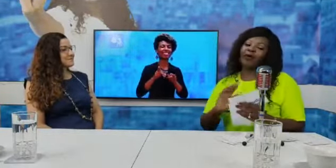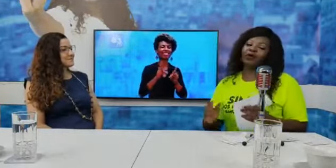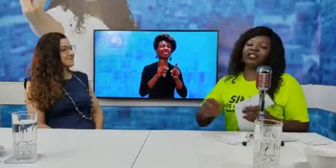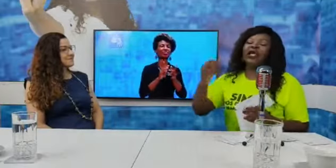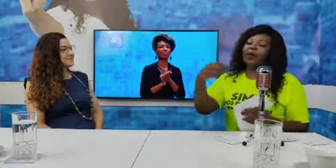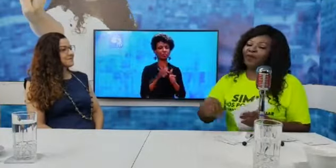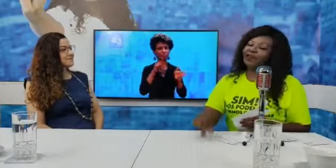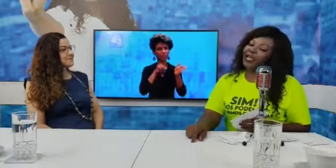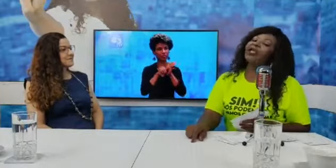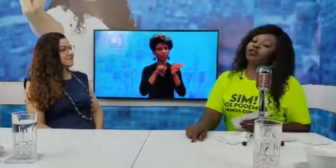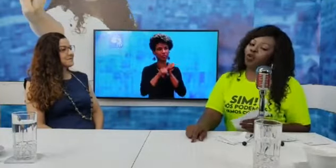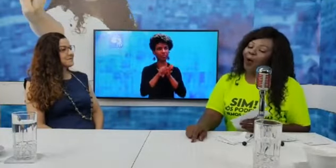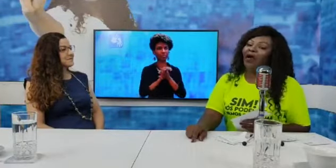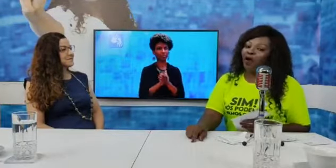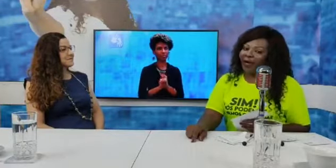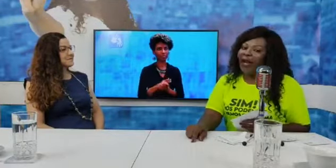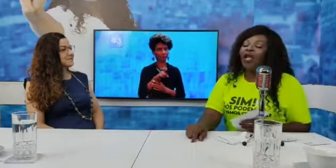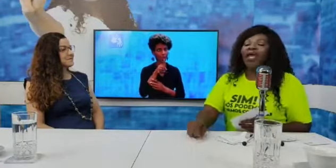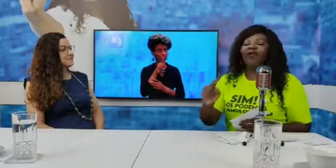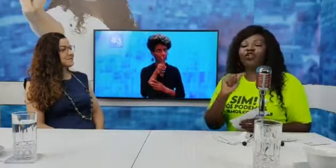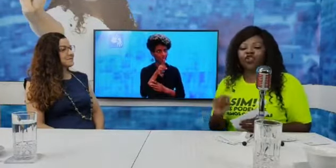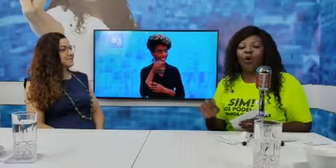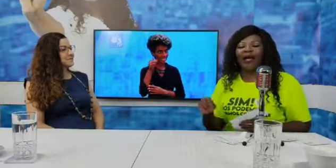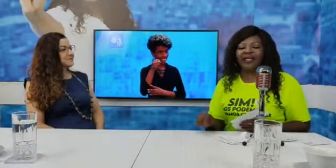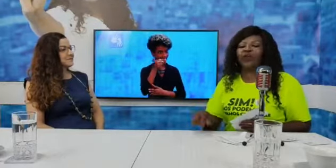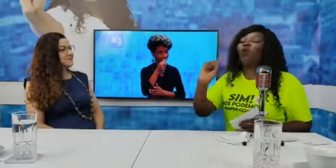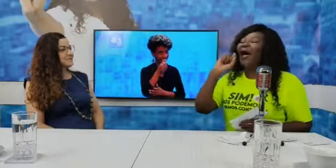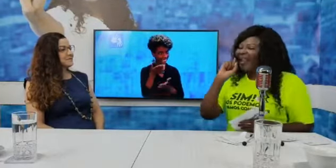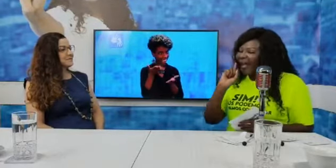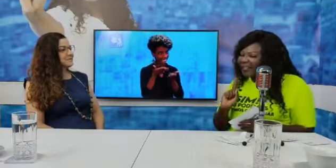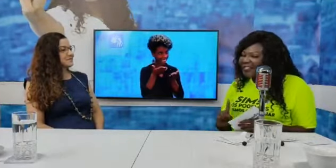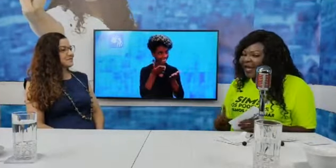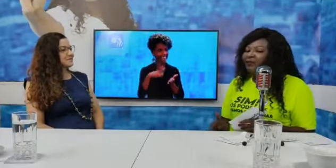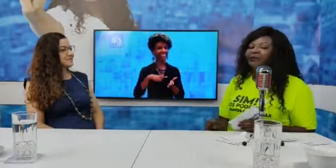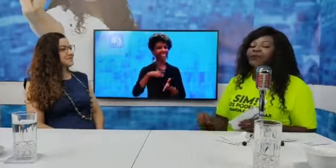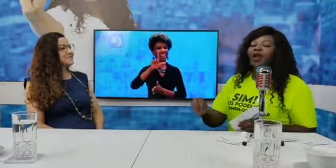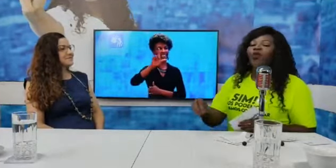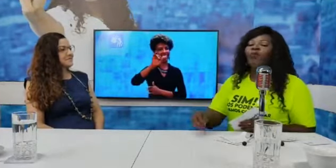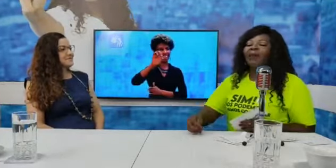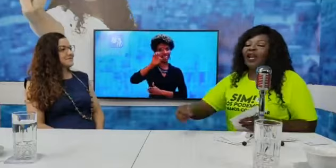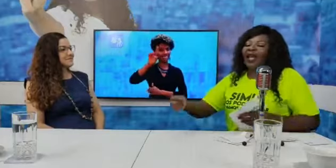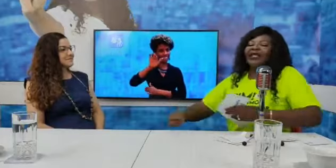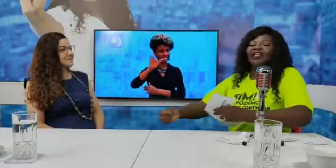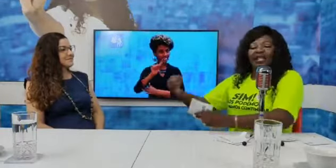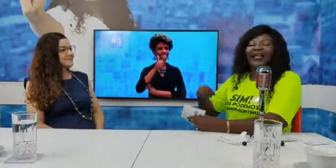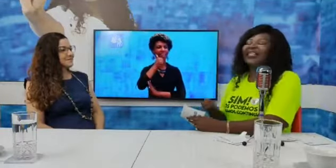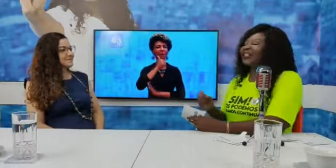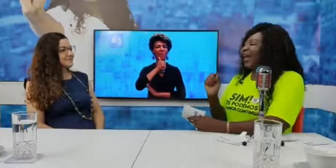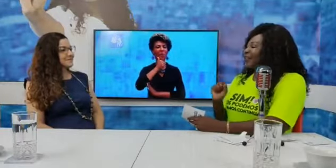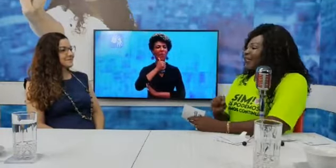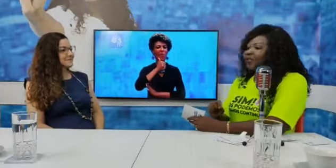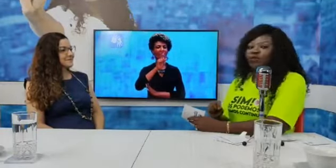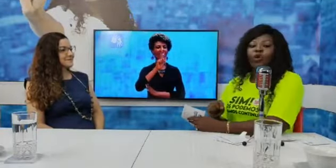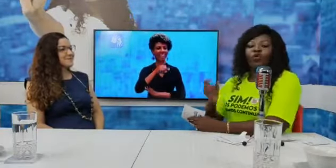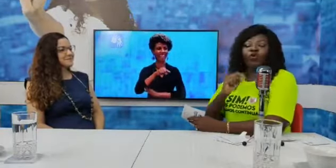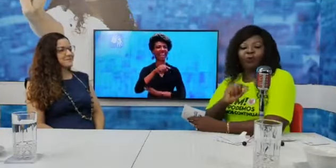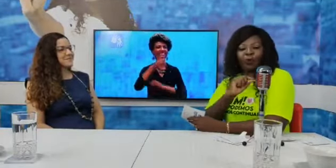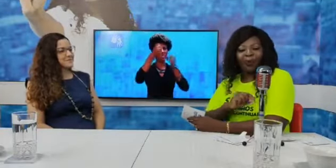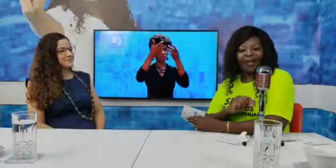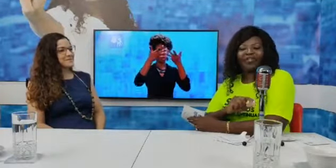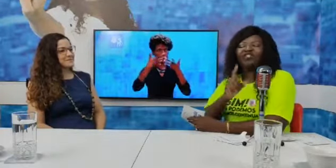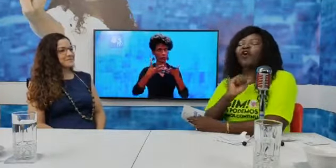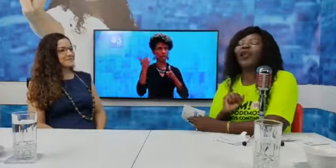mais perguntas. E para você que entrou agora, eu estou aqui com a Laysa, uma mulher que está aqui tratando